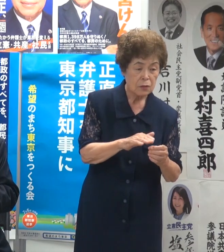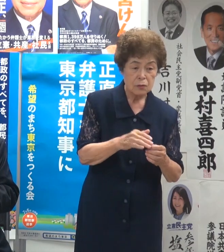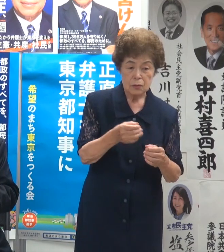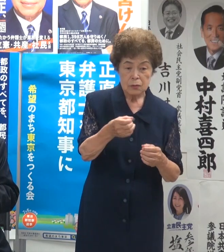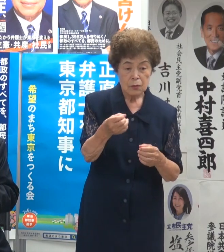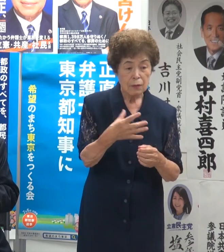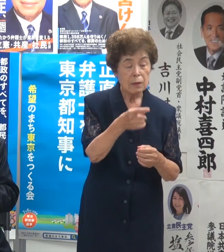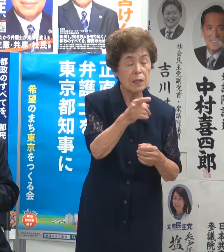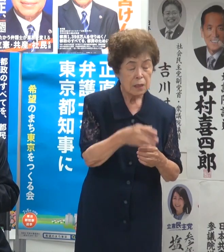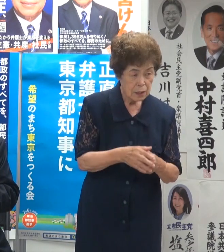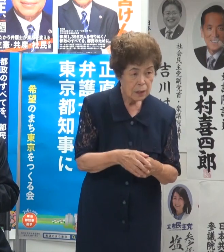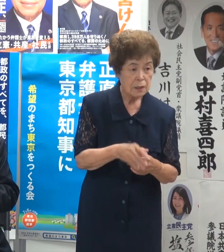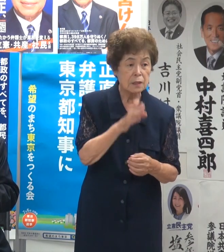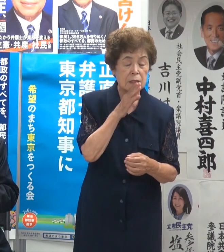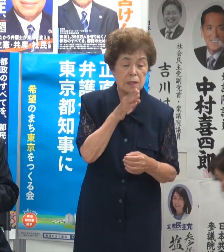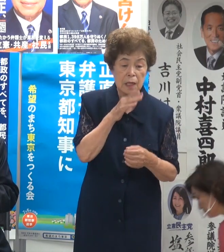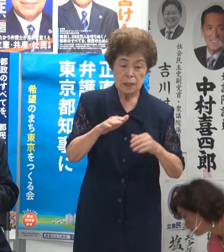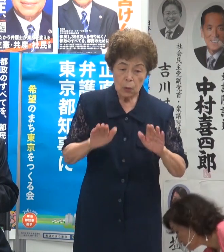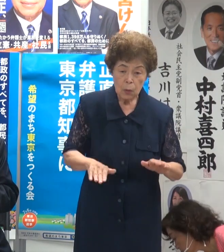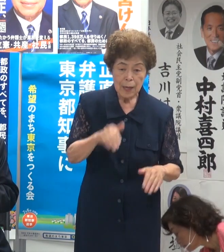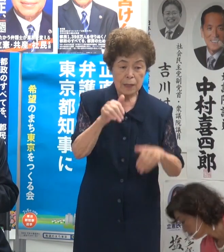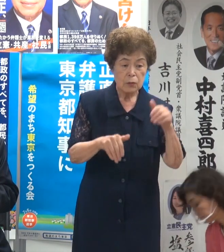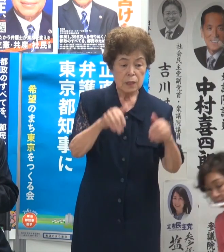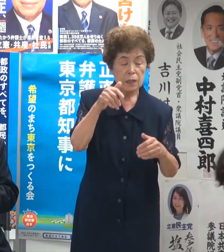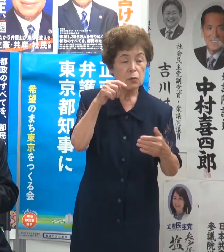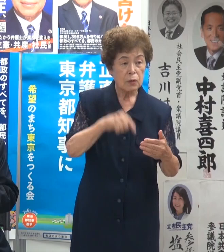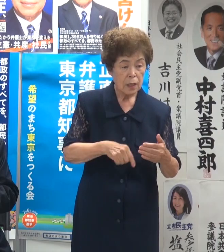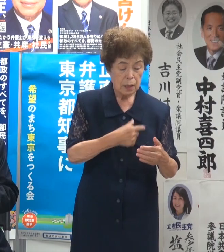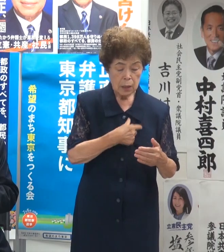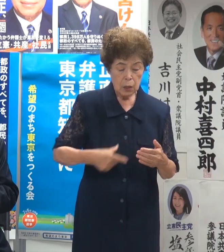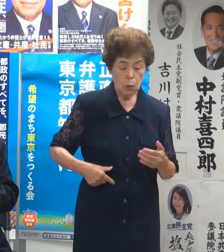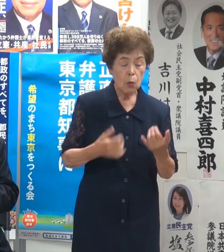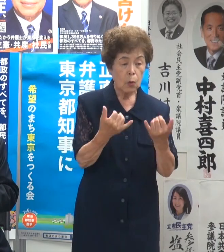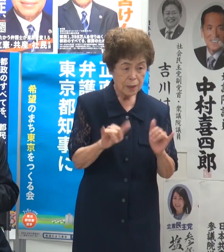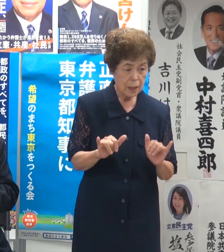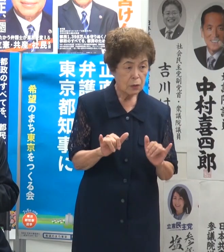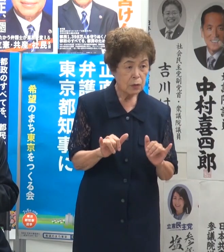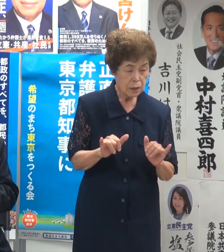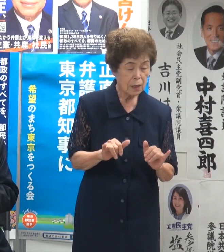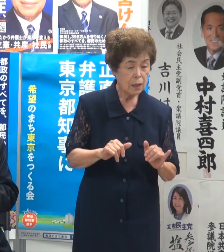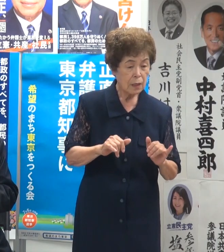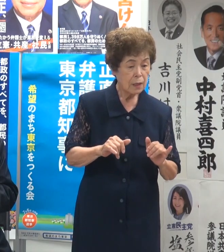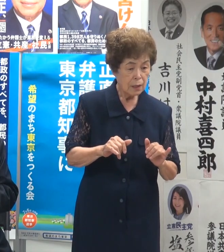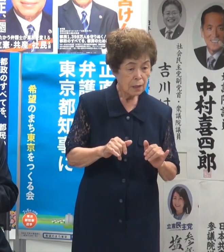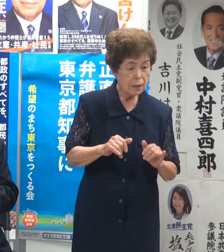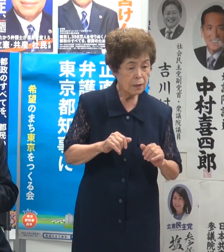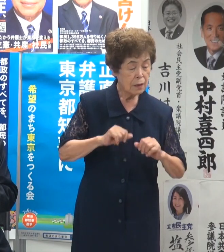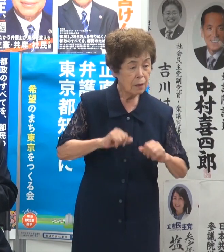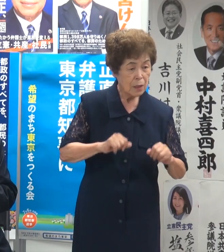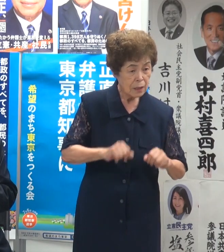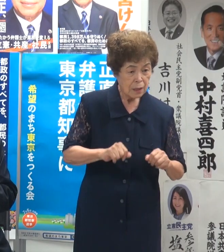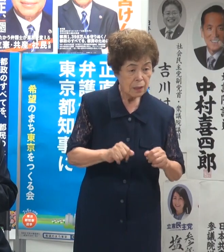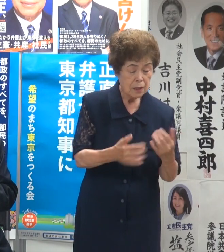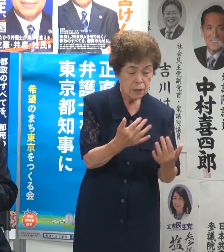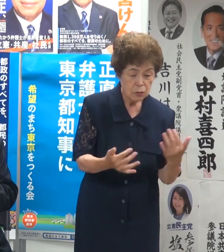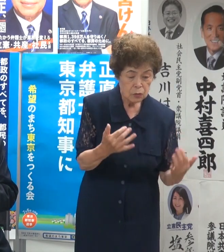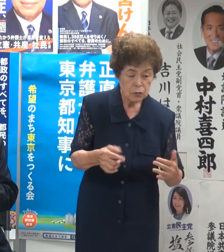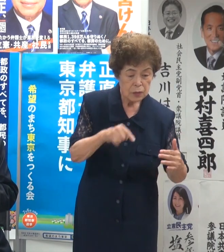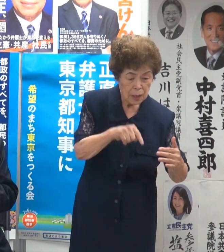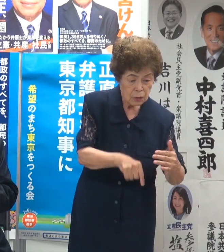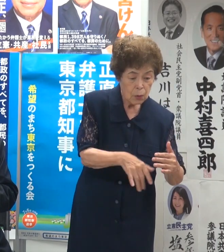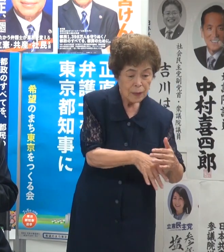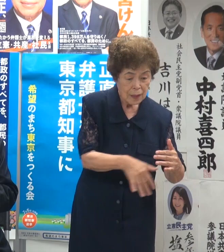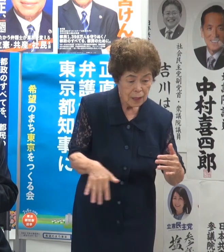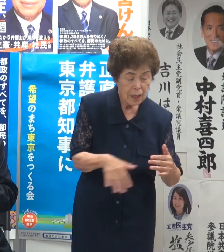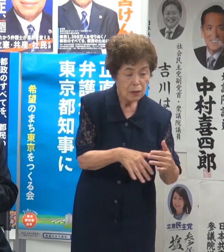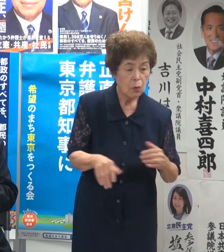はいはい、実際にその今回の選挙の中で候補者として戦われて、そうした草の根の活動の動きぶりと